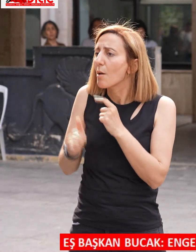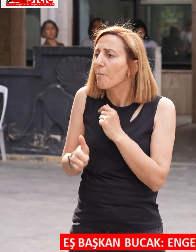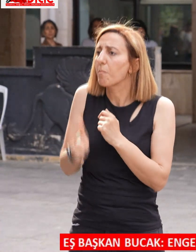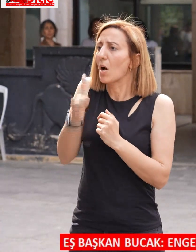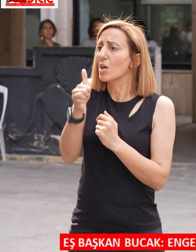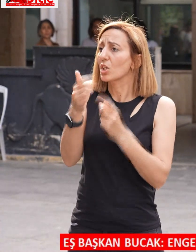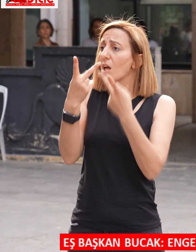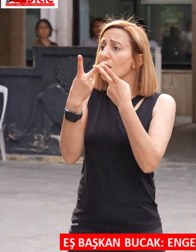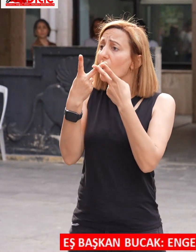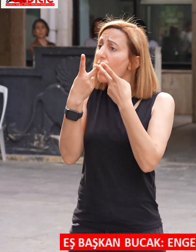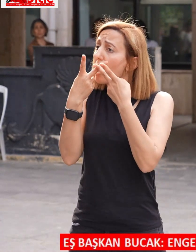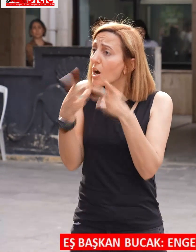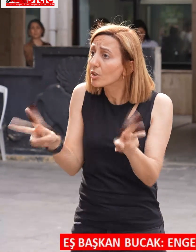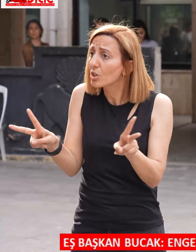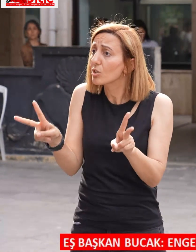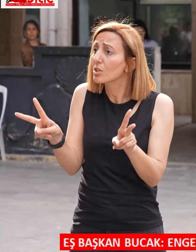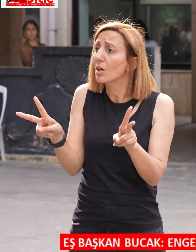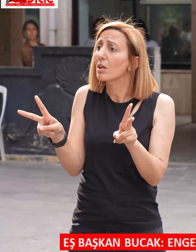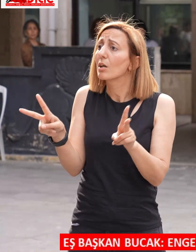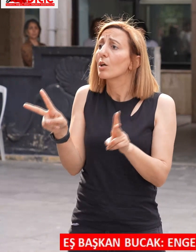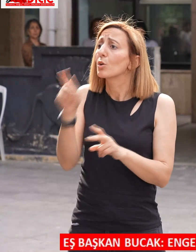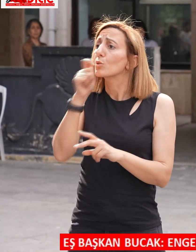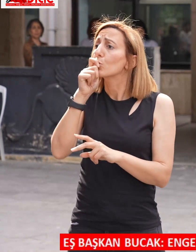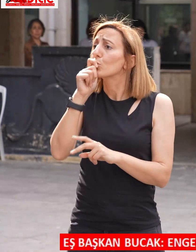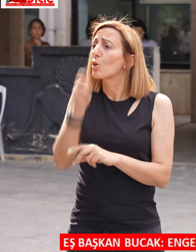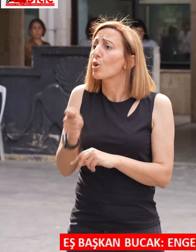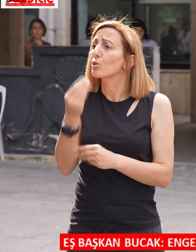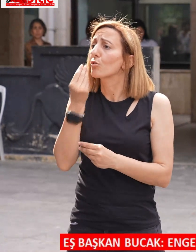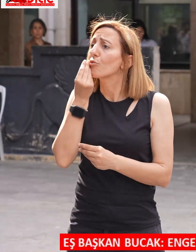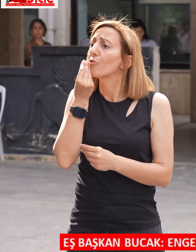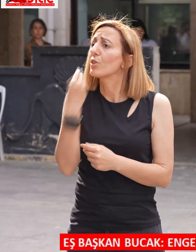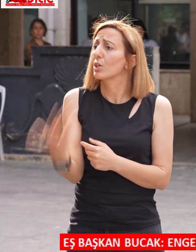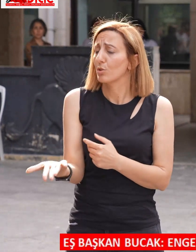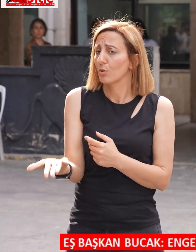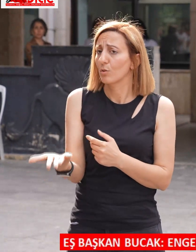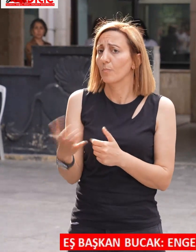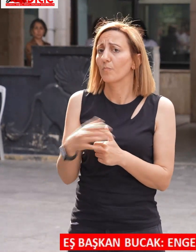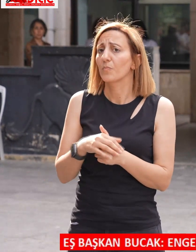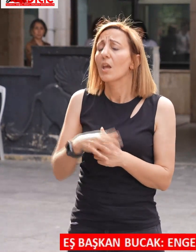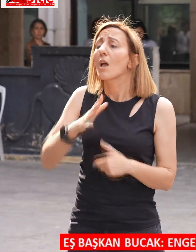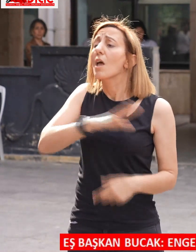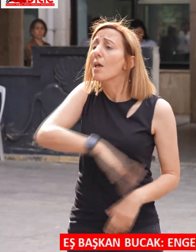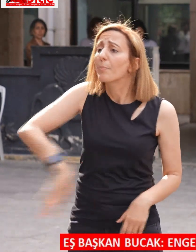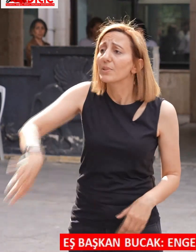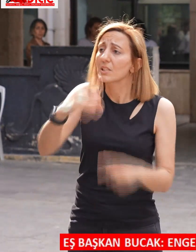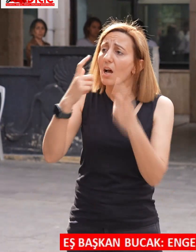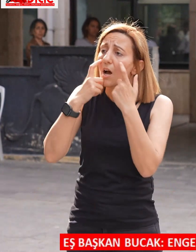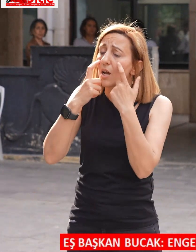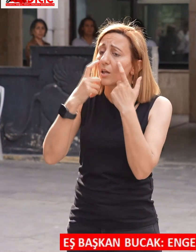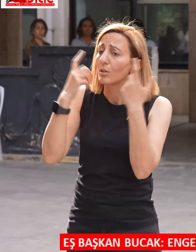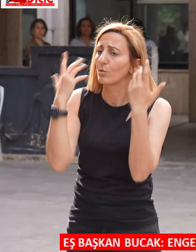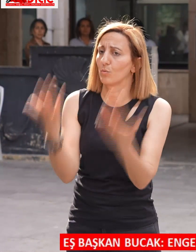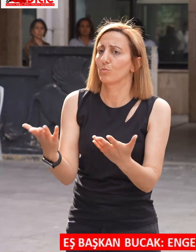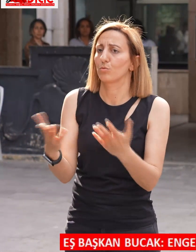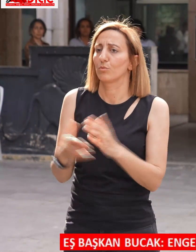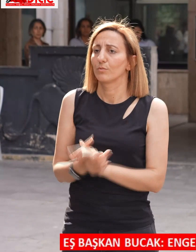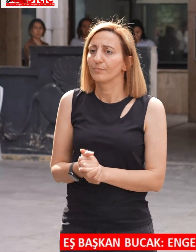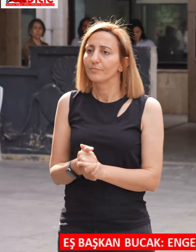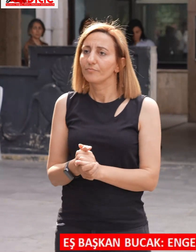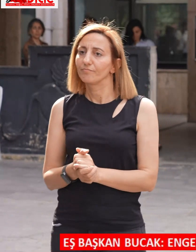buradan yeniden hepinize duyurmak istiyoruz. Hepimize hayırlı, uğurlu olmasını istiyoruz.